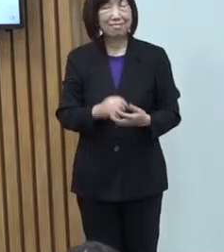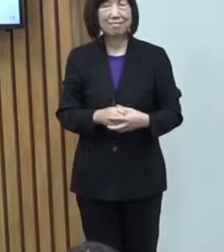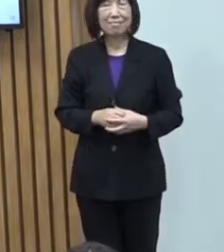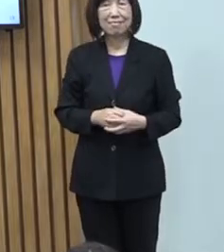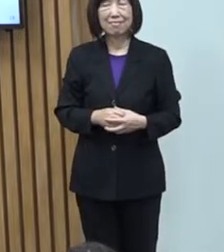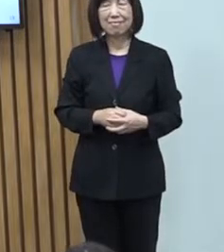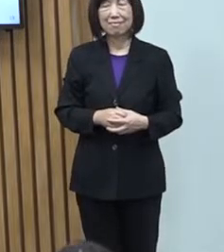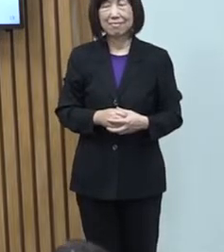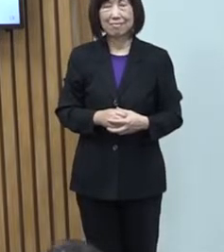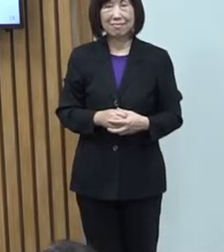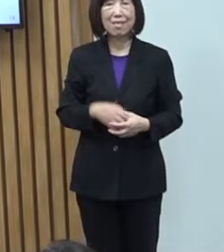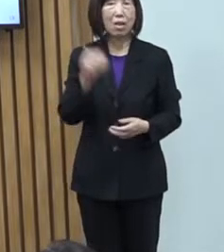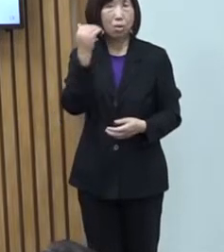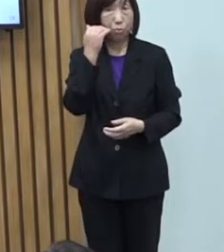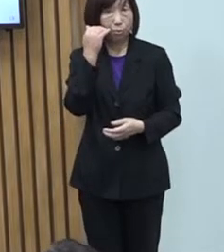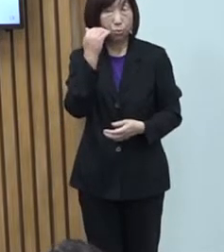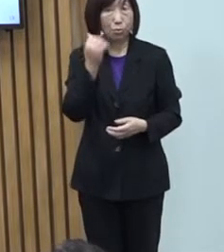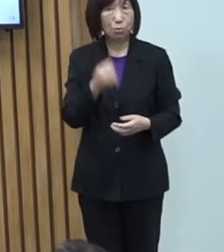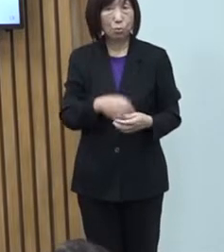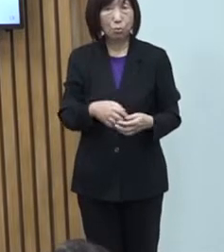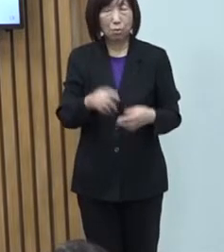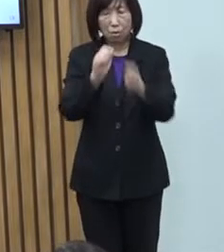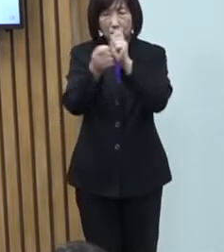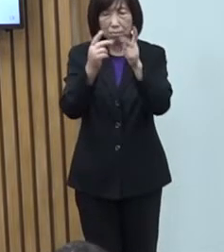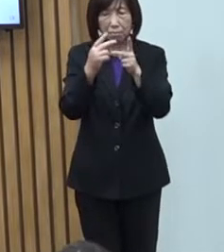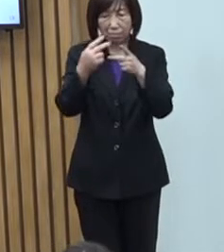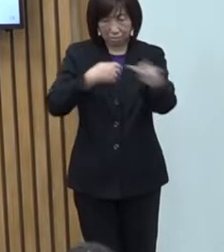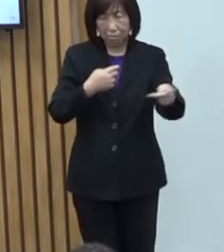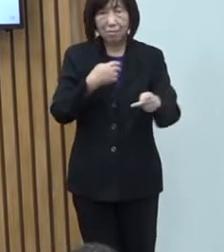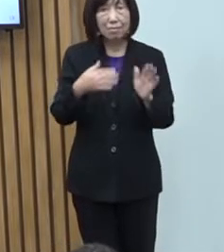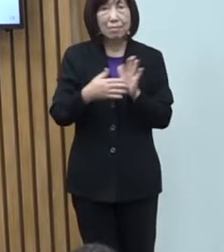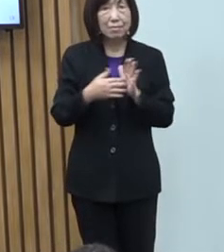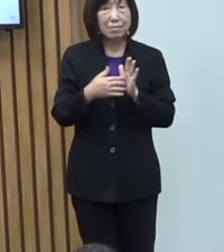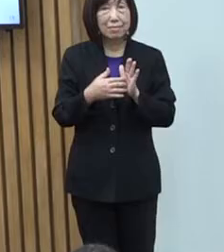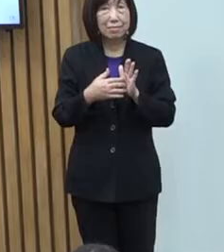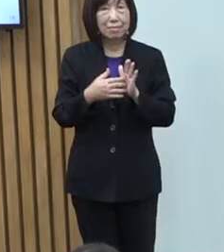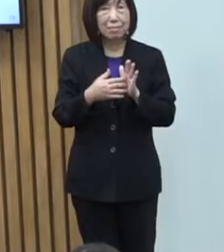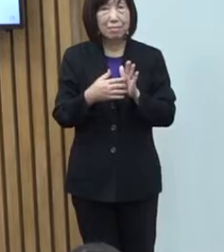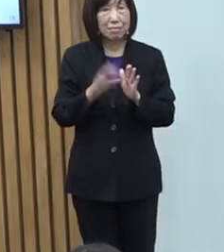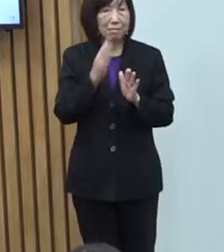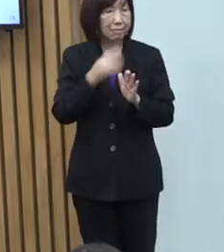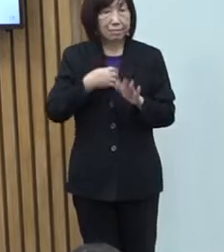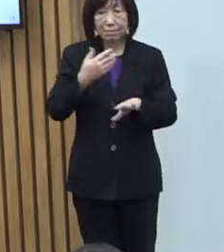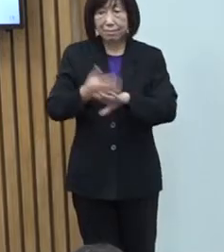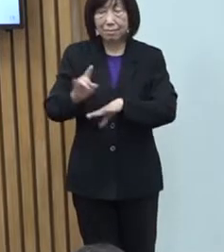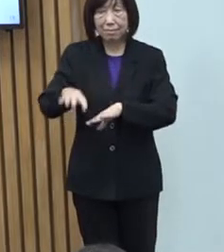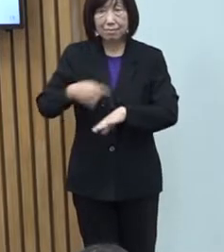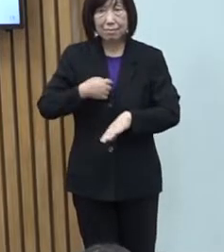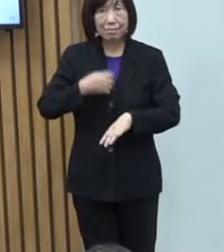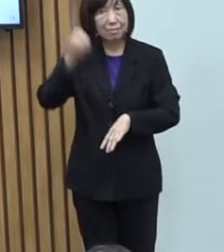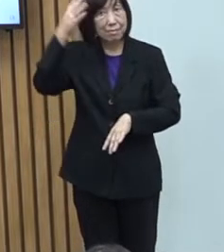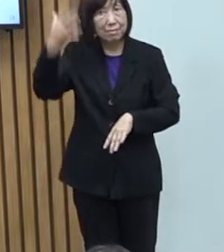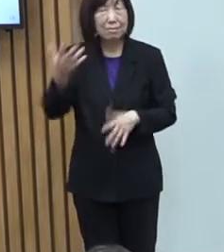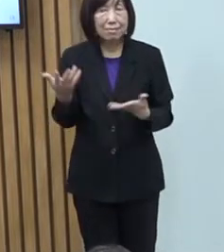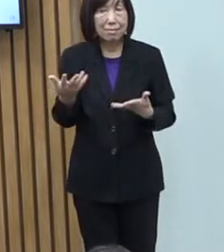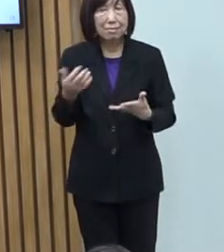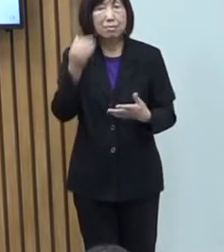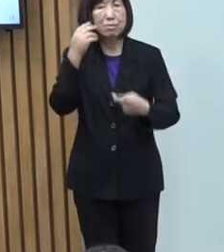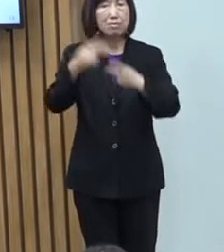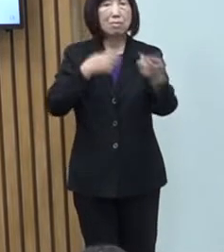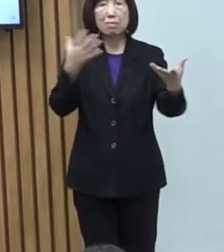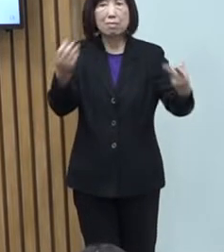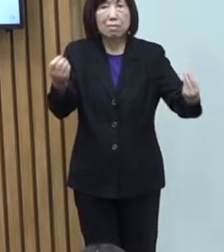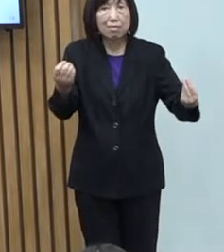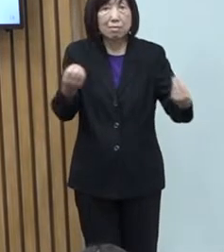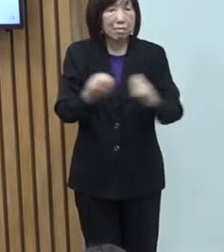一下，假设说税单收到了不晓得塞到哪里去，或者说没有收到，那这